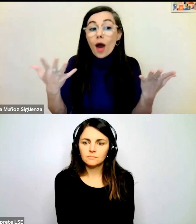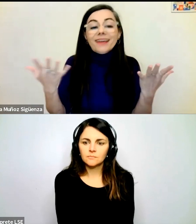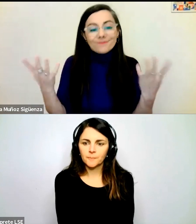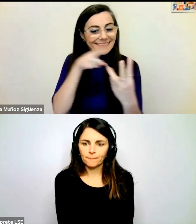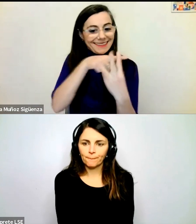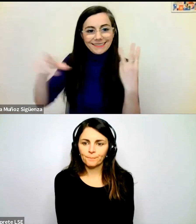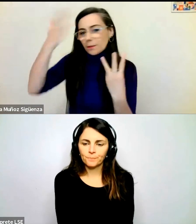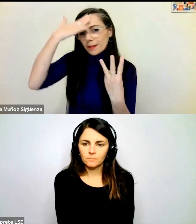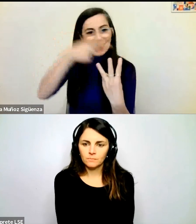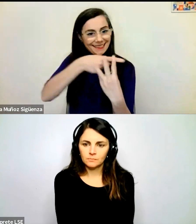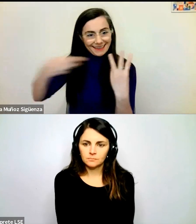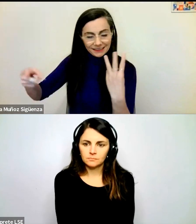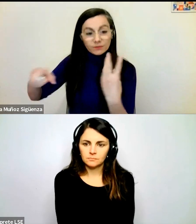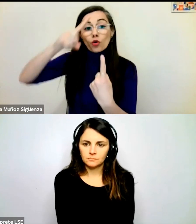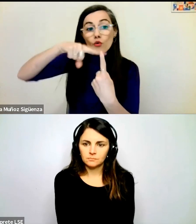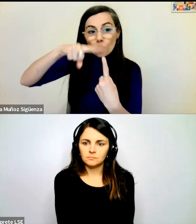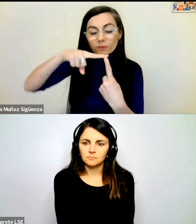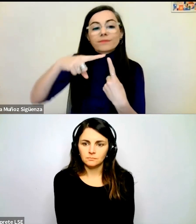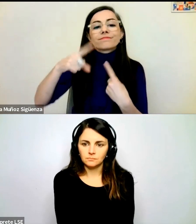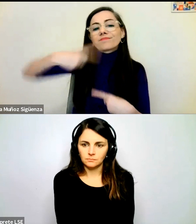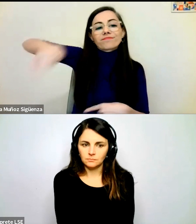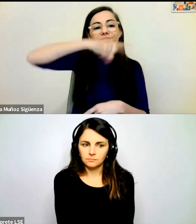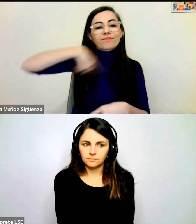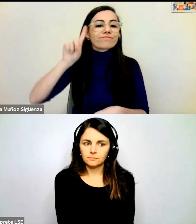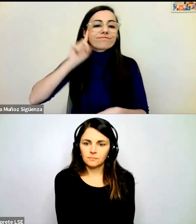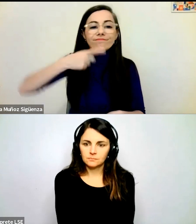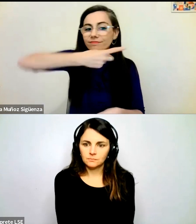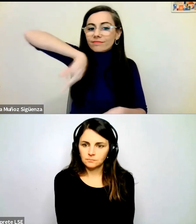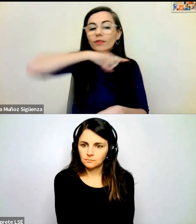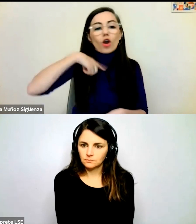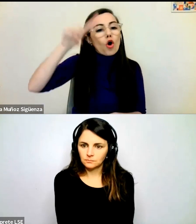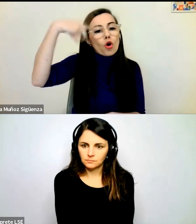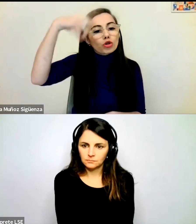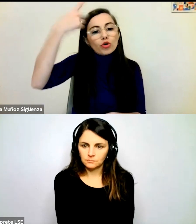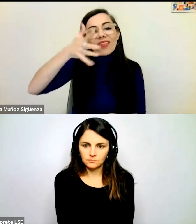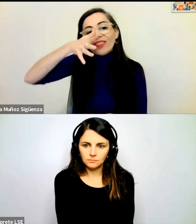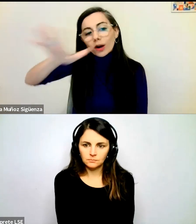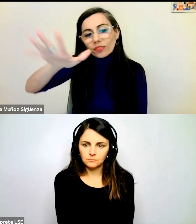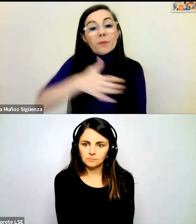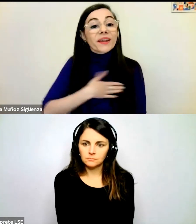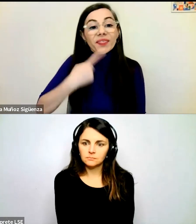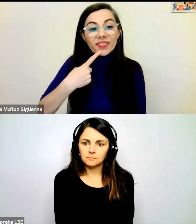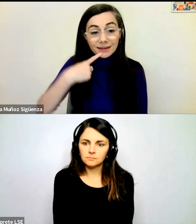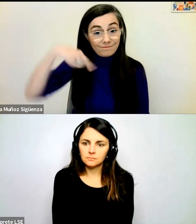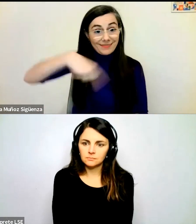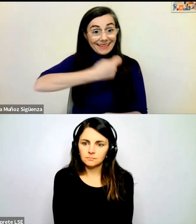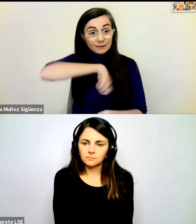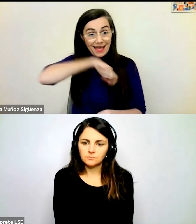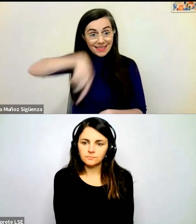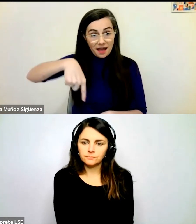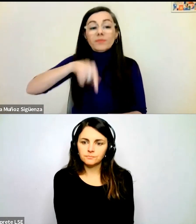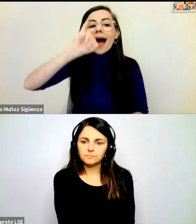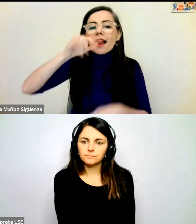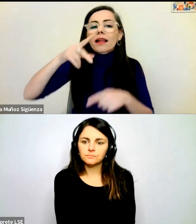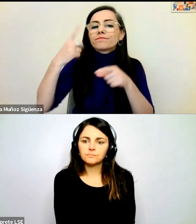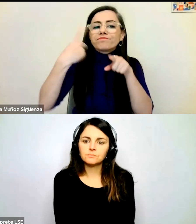también actualizar la guía de autodefensa, con los tres objetivos principales que os paso a comentar. Por un lado, que adquiréis esa cultura